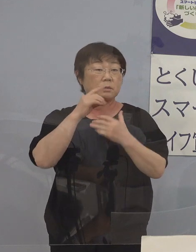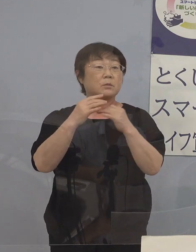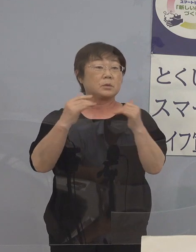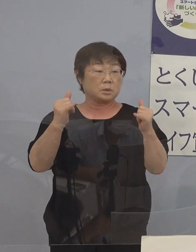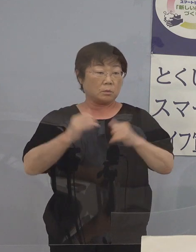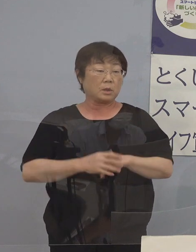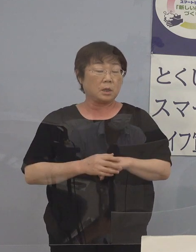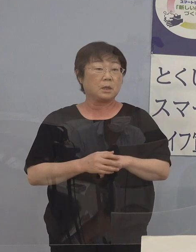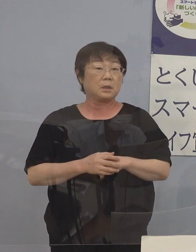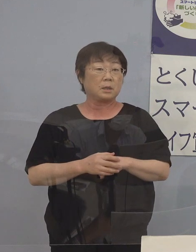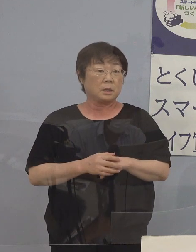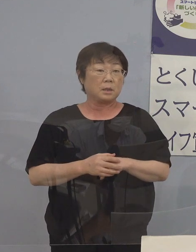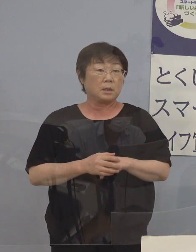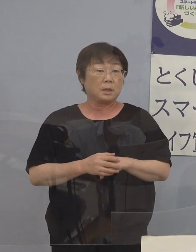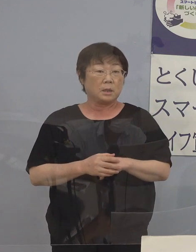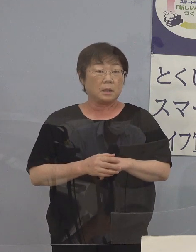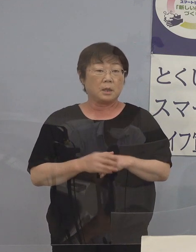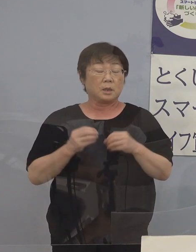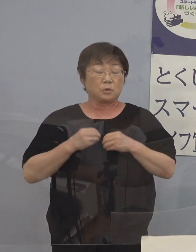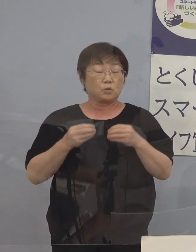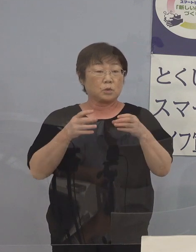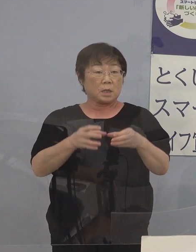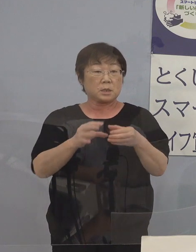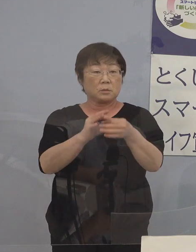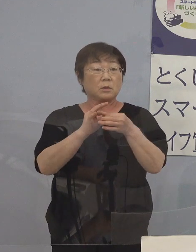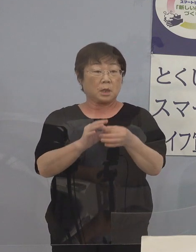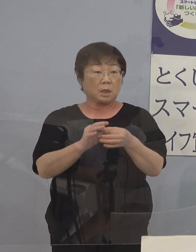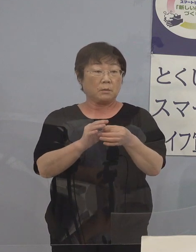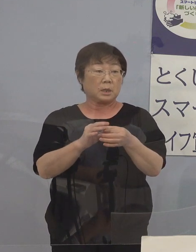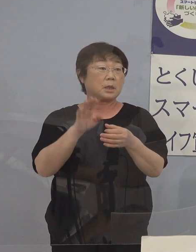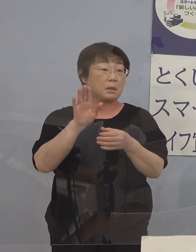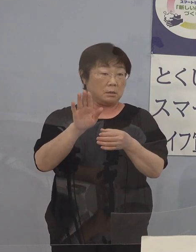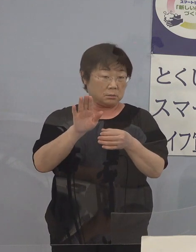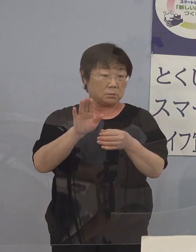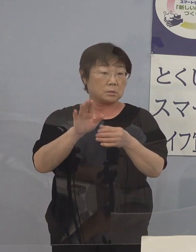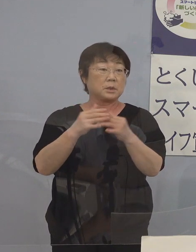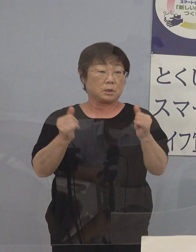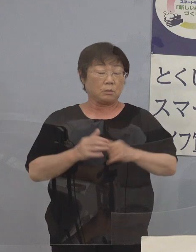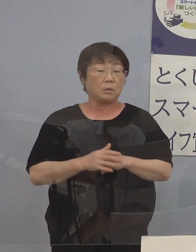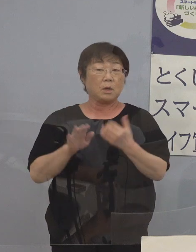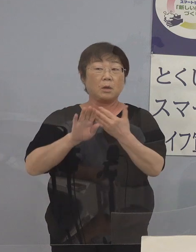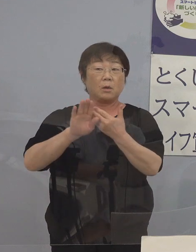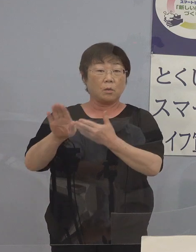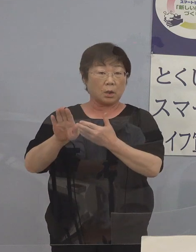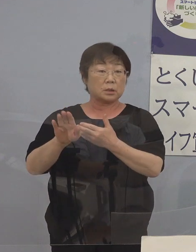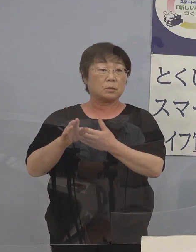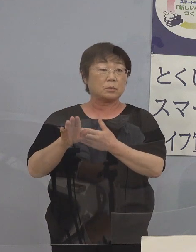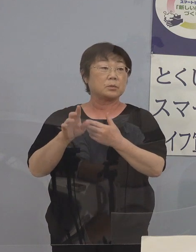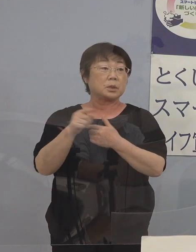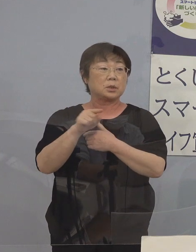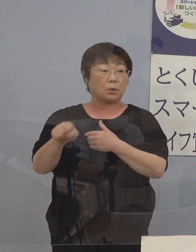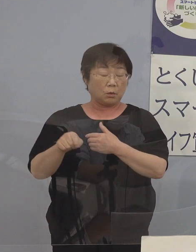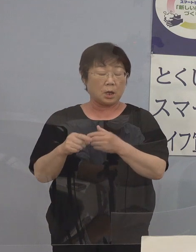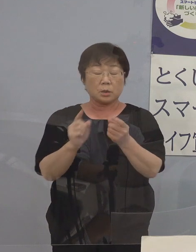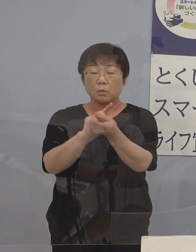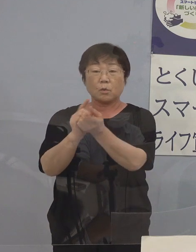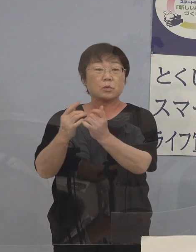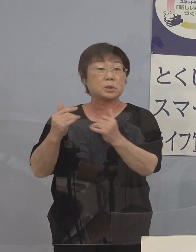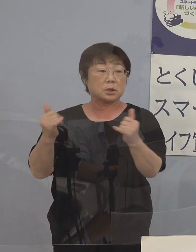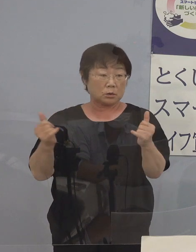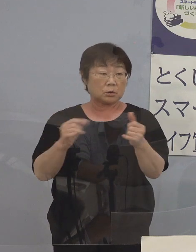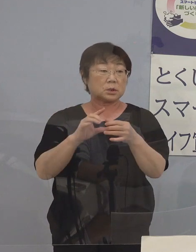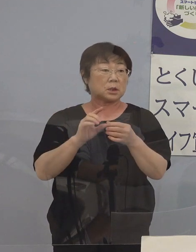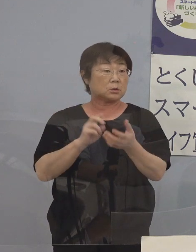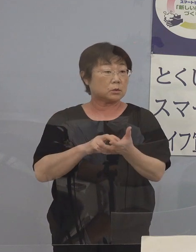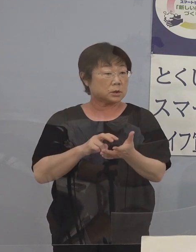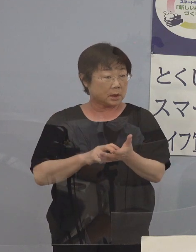る特用の内部クラスターの関わりということで、後の皆様方が濃厚接触者